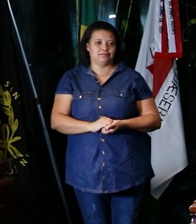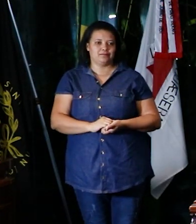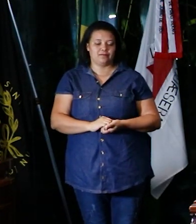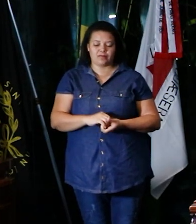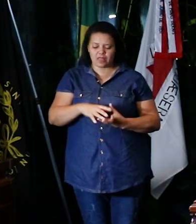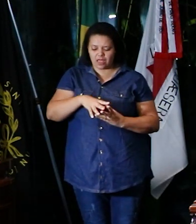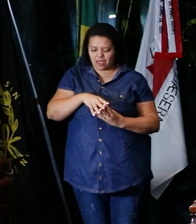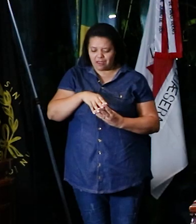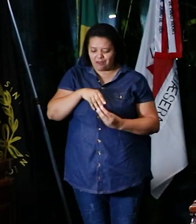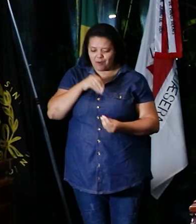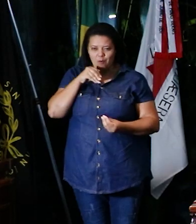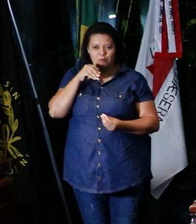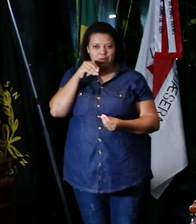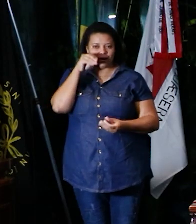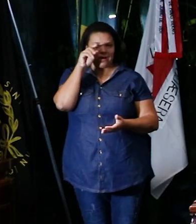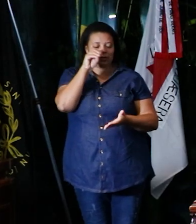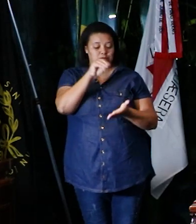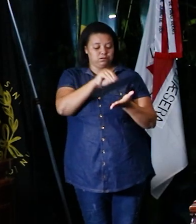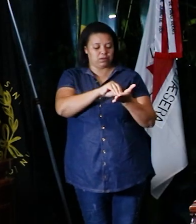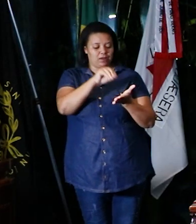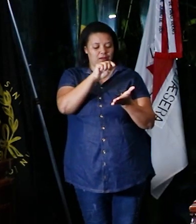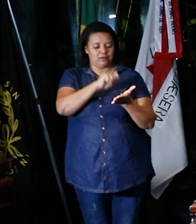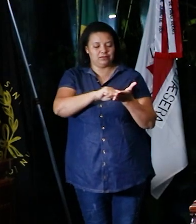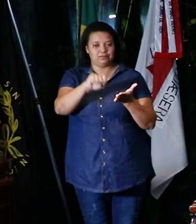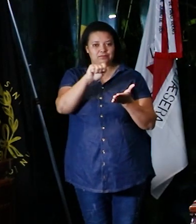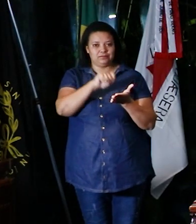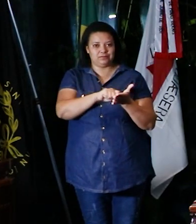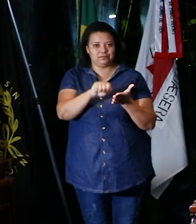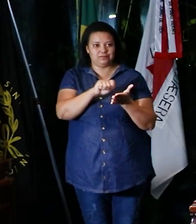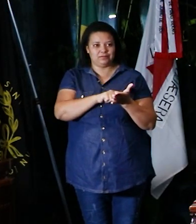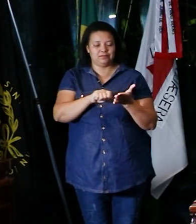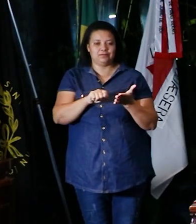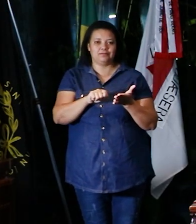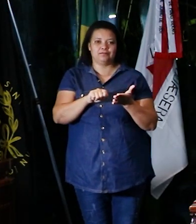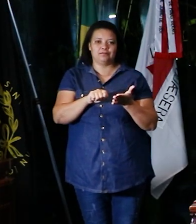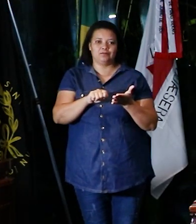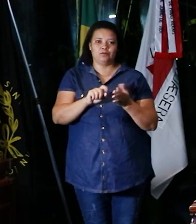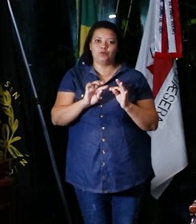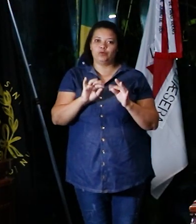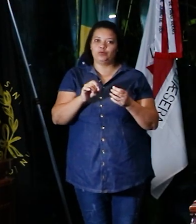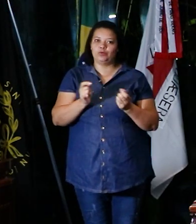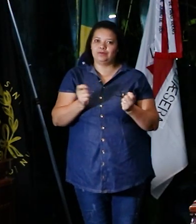Esvaziei bastante a alma. Tudo não era possível.